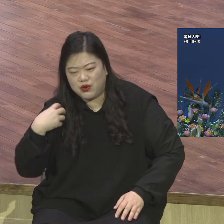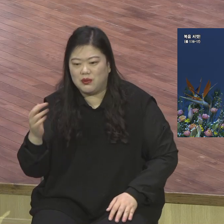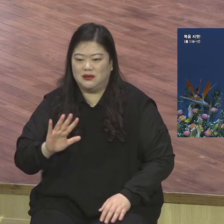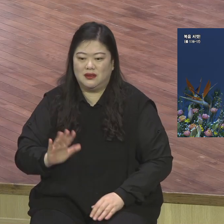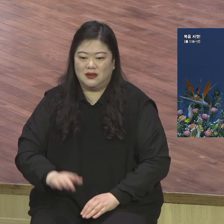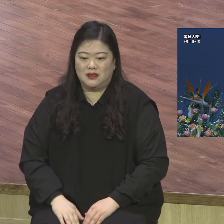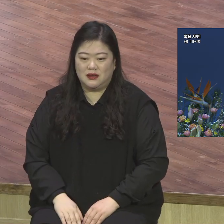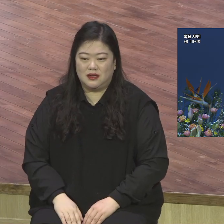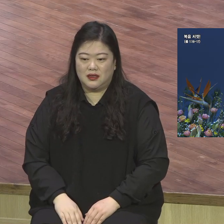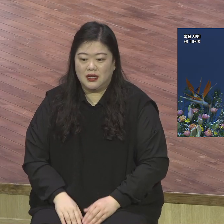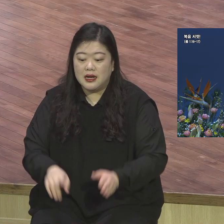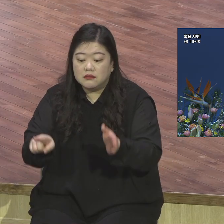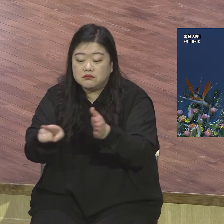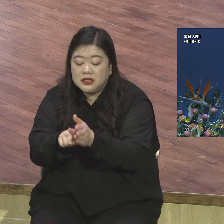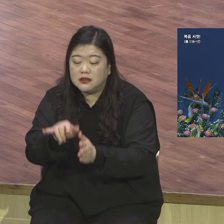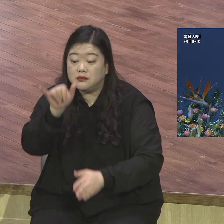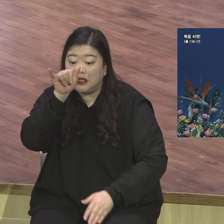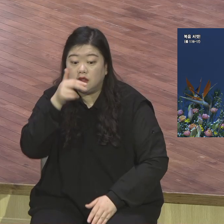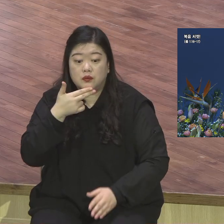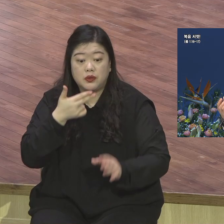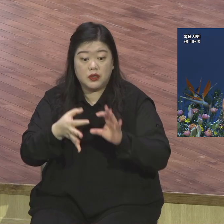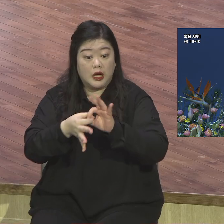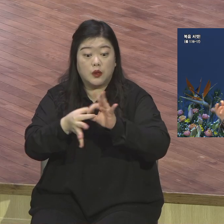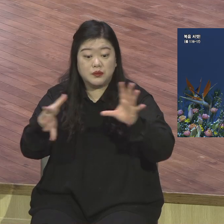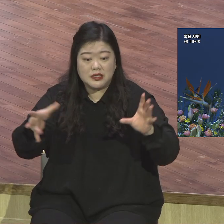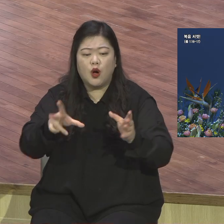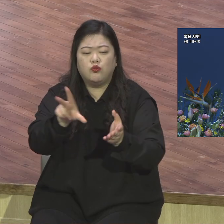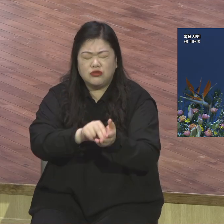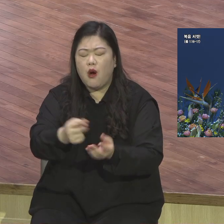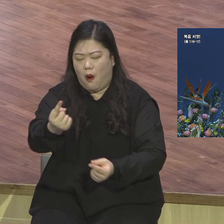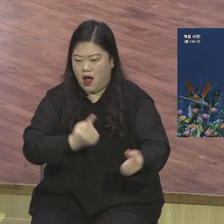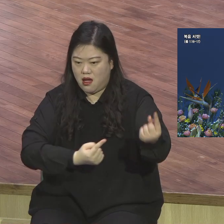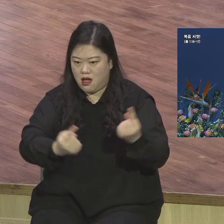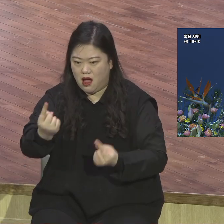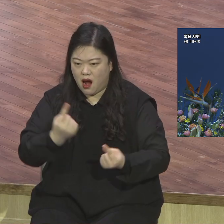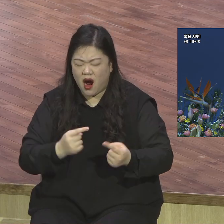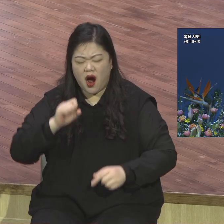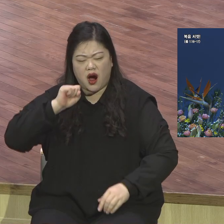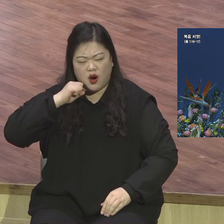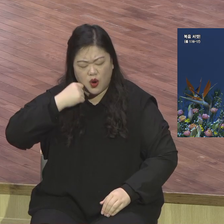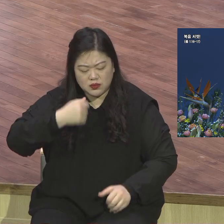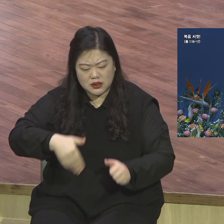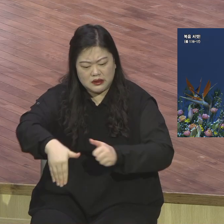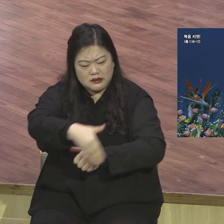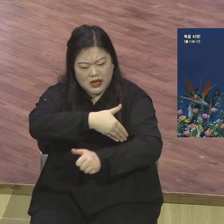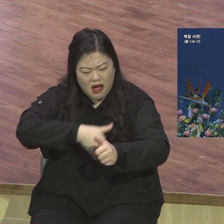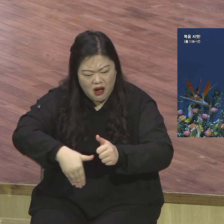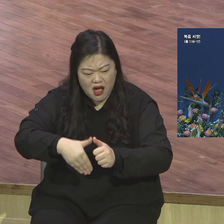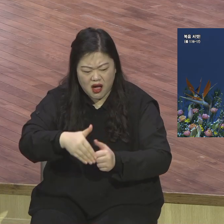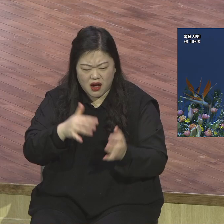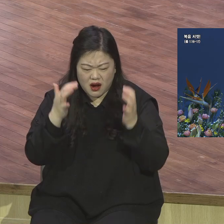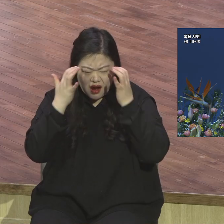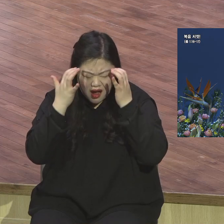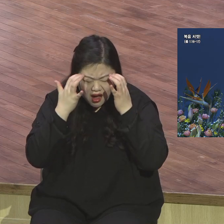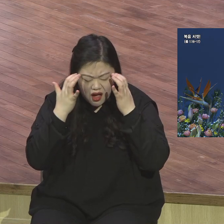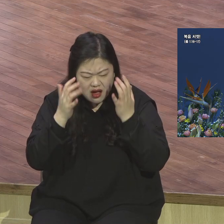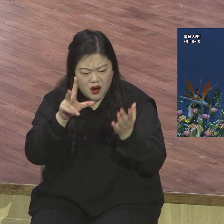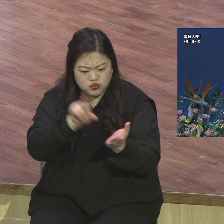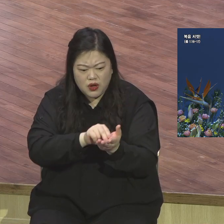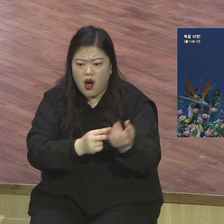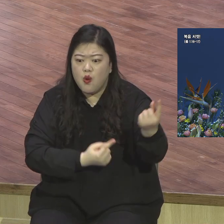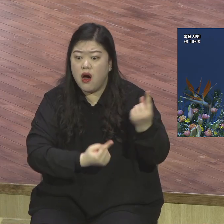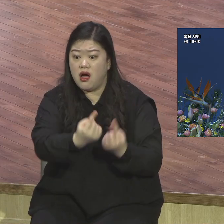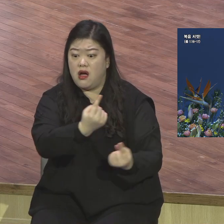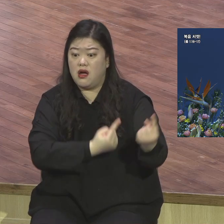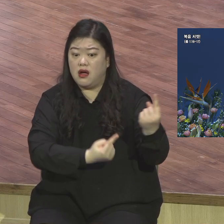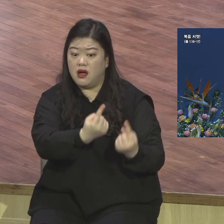신자나 육체 가지고 살아가는 인간에게 누구나 다 똑같이 오지요. 그런데 내가 복음이